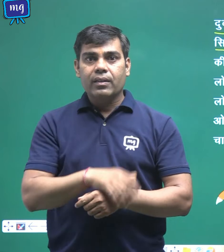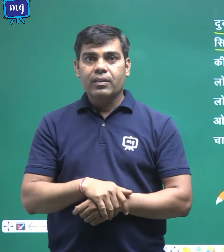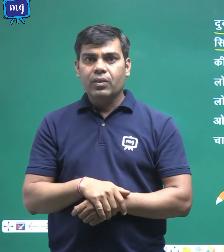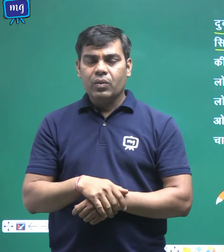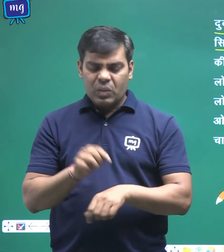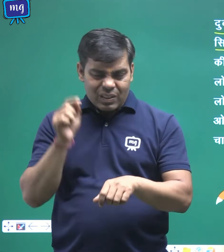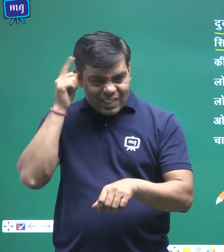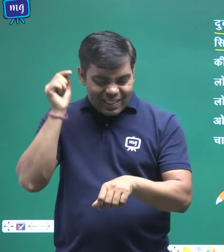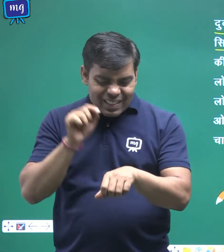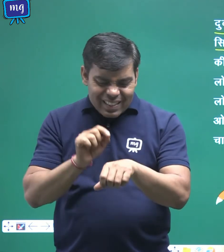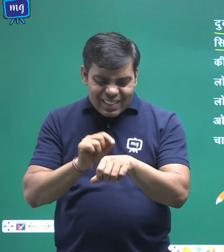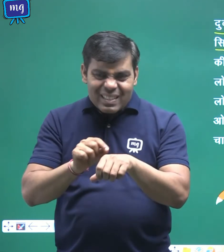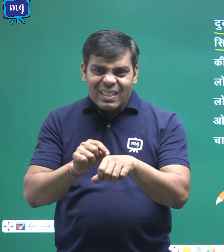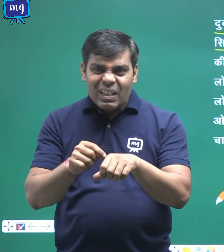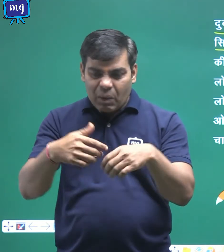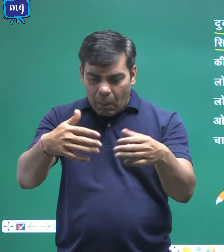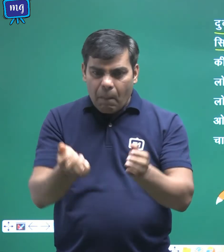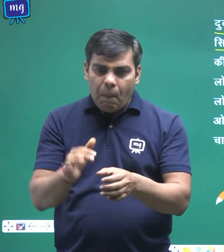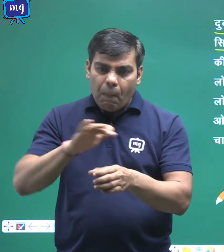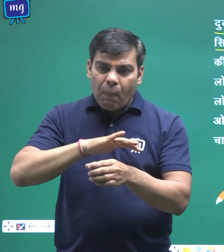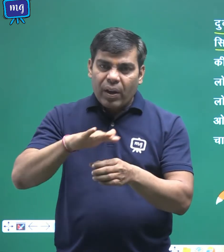चींटे भरी